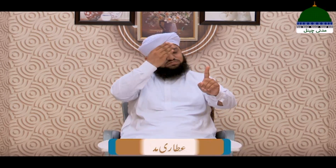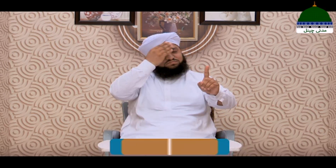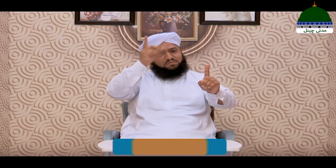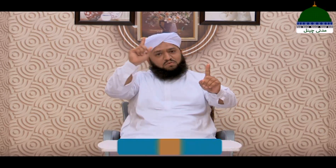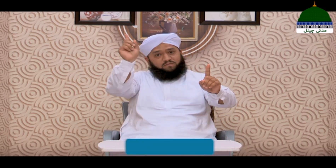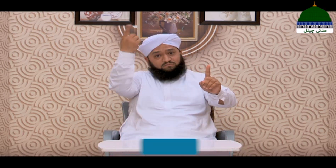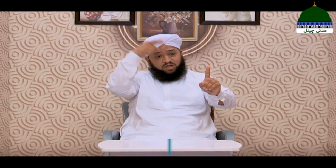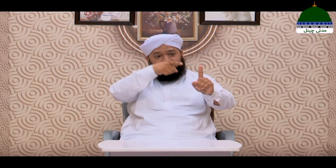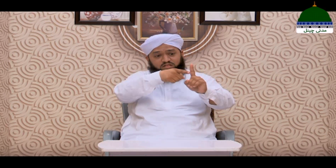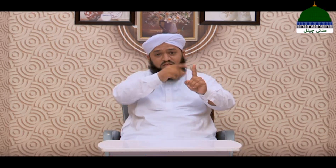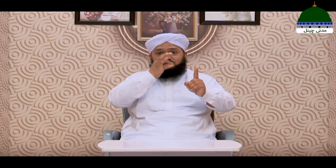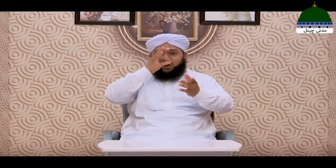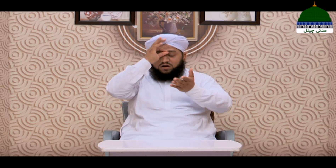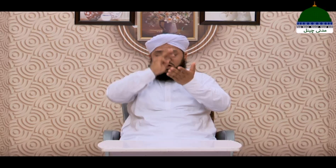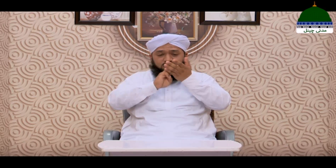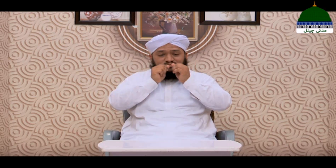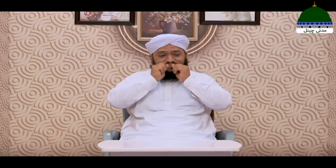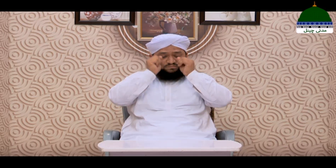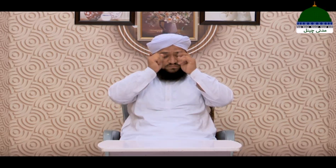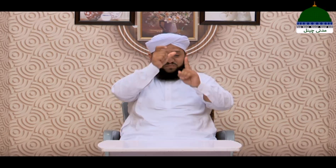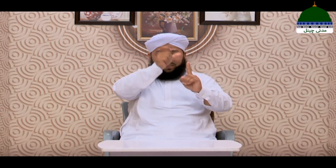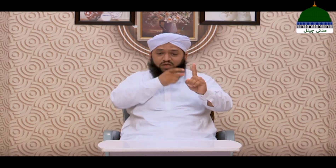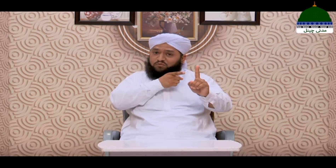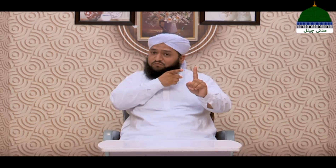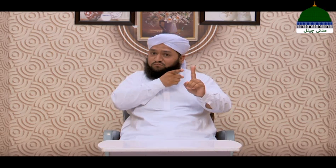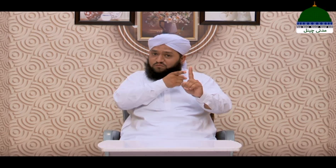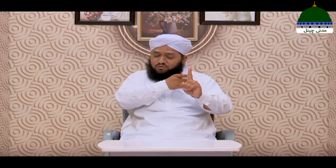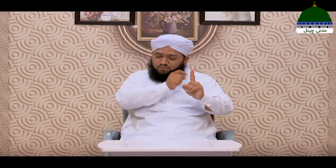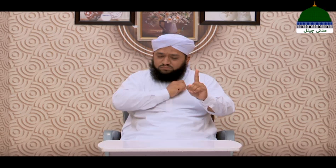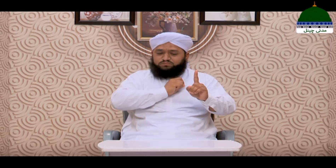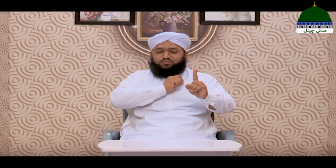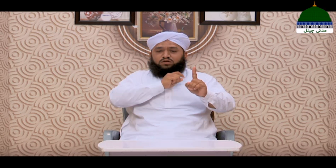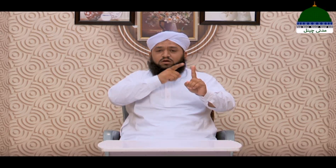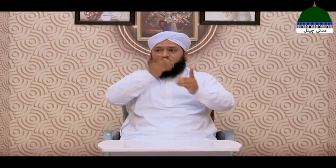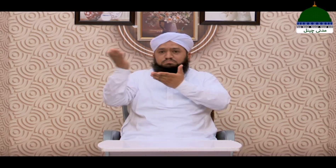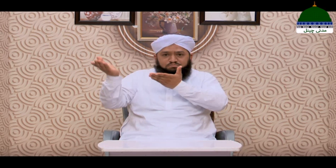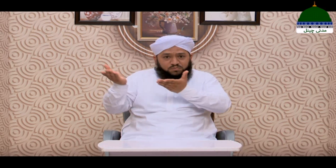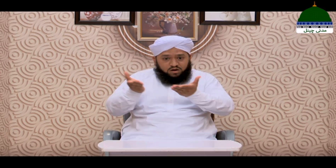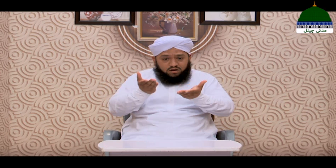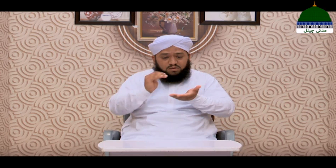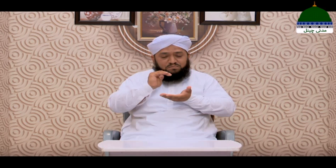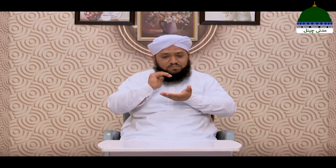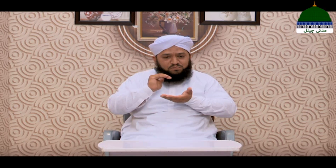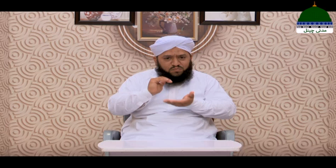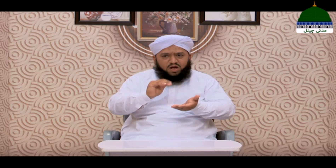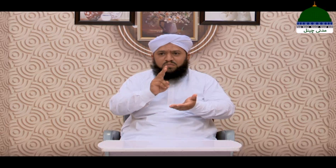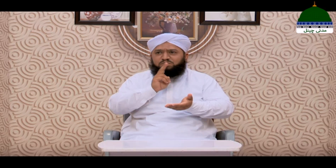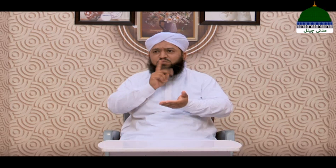ہوئی کہ حضور اکرم صلی اللہ علیہ وآلہ وصحبہ وسلم کی آمد پر کیسے کیسے